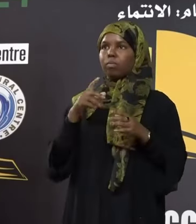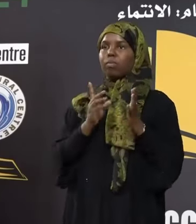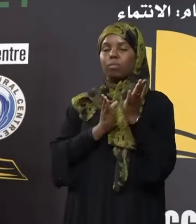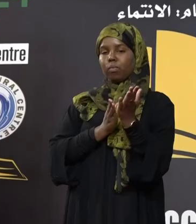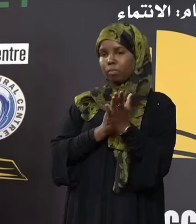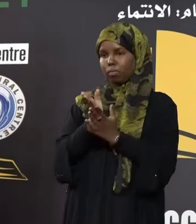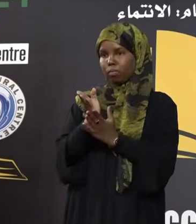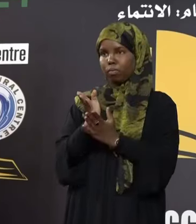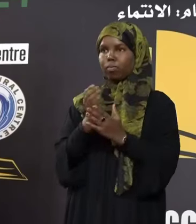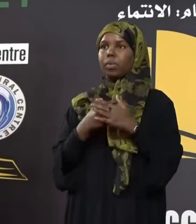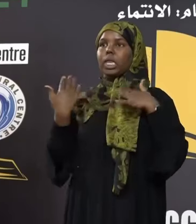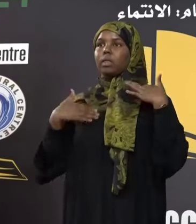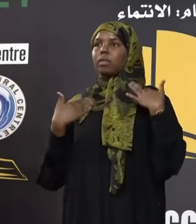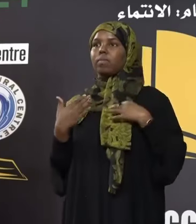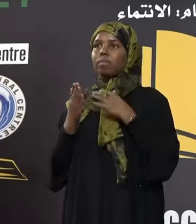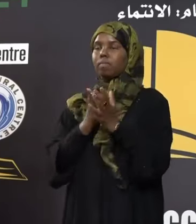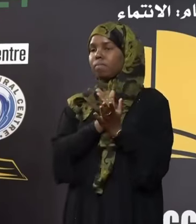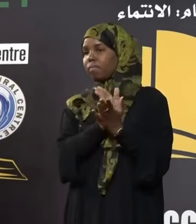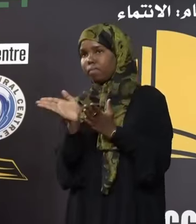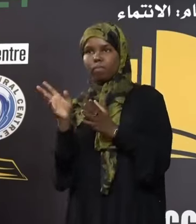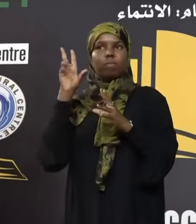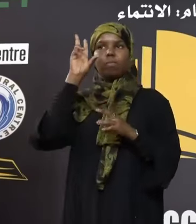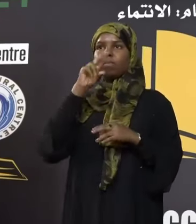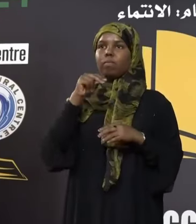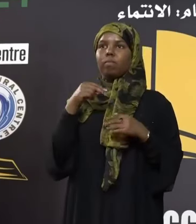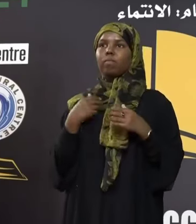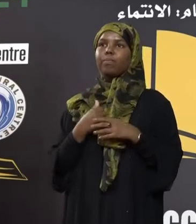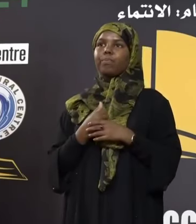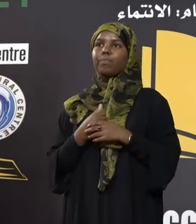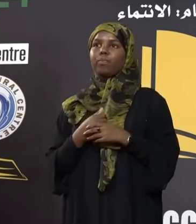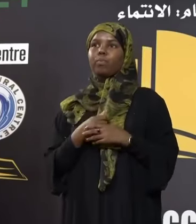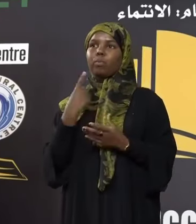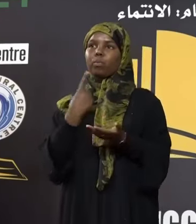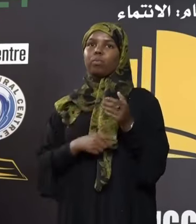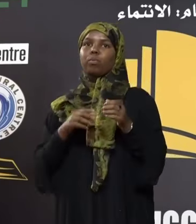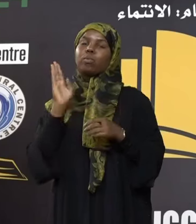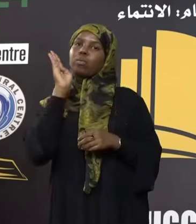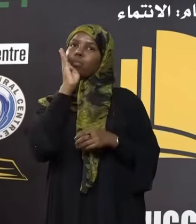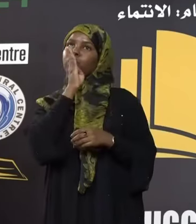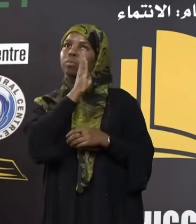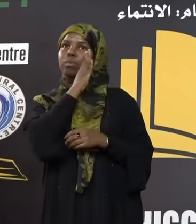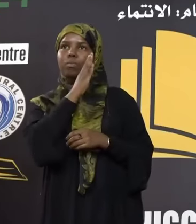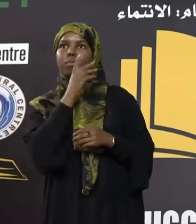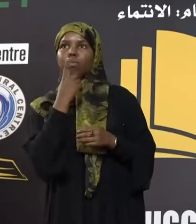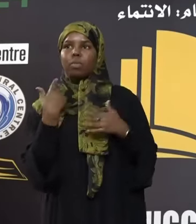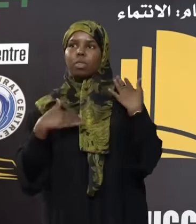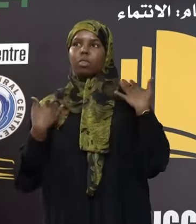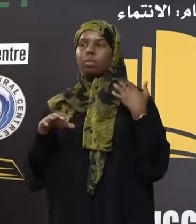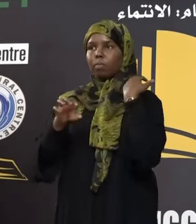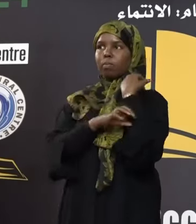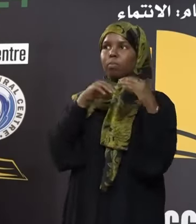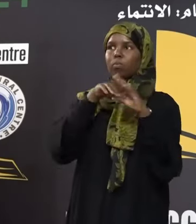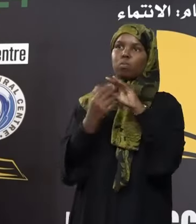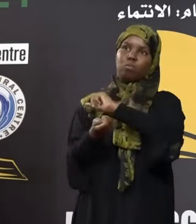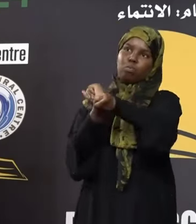dariiqii hayno annagu dadka dariiqii ka leexday ma nihin waxyaalaha siyaasiyan wixii dalka ka jiray aanu